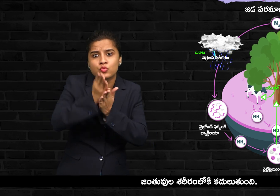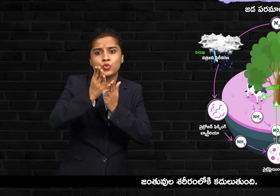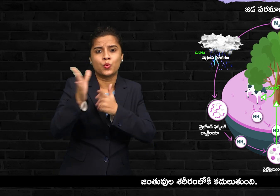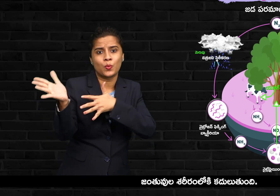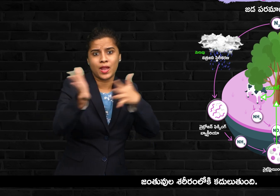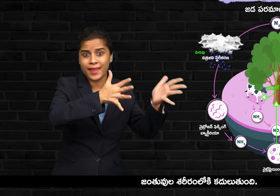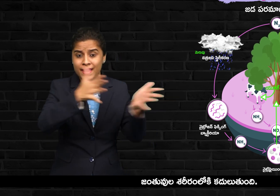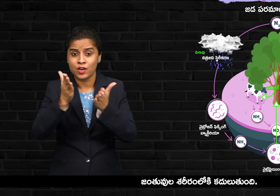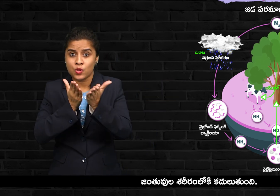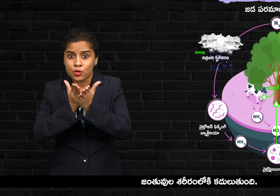శరీరంలోకి కదులుతుంది.